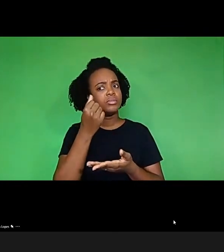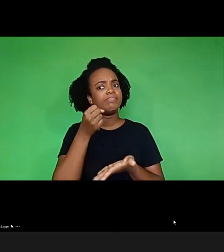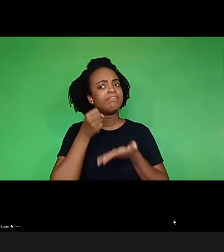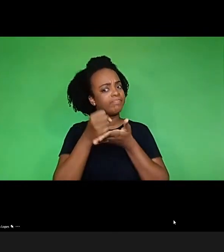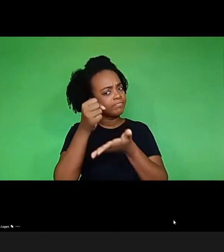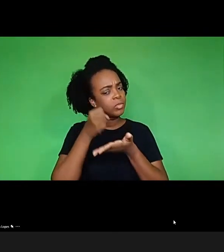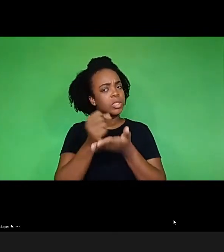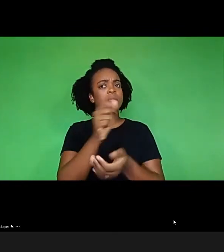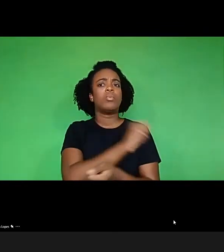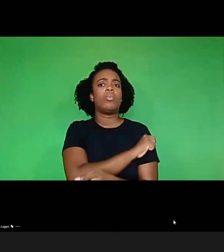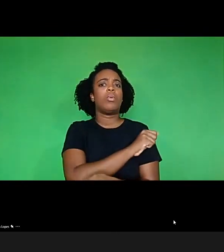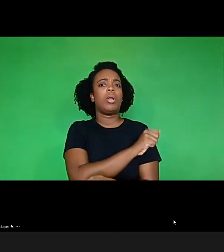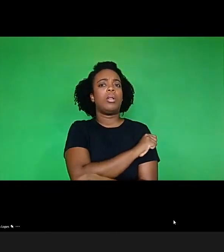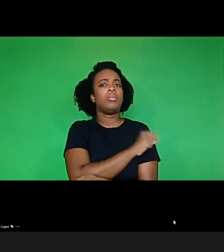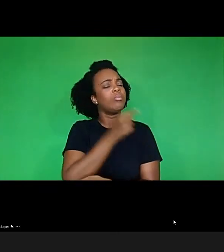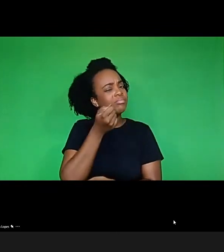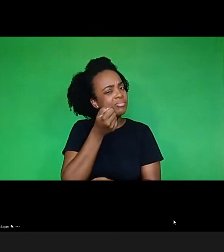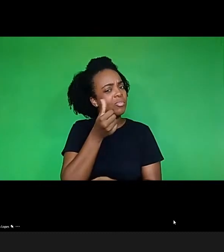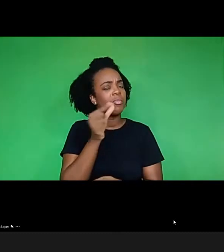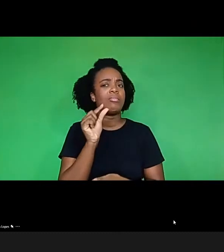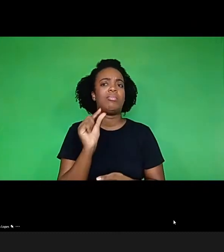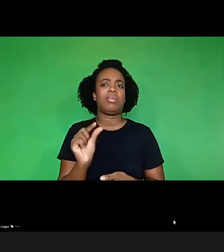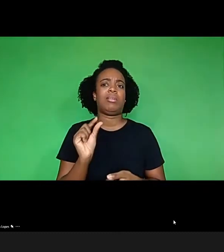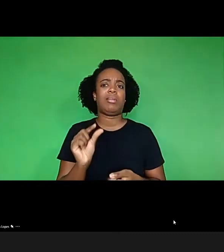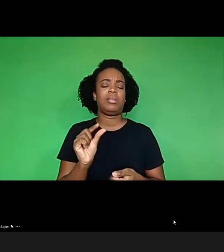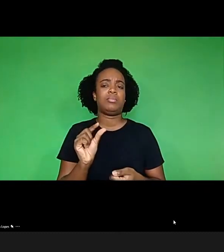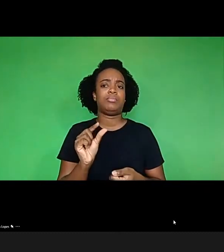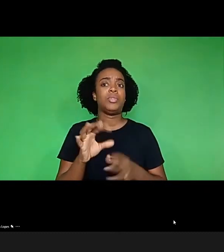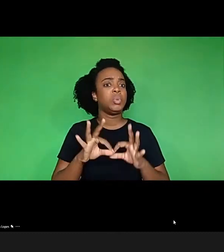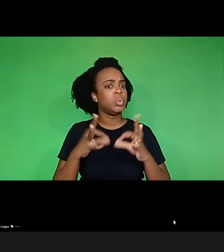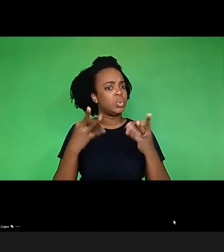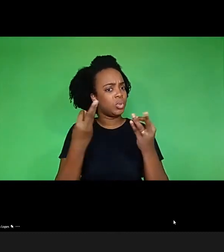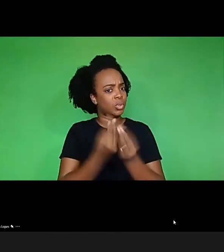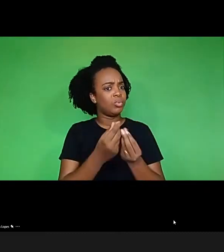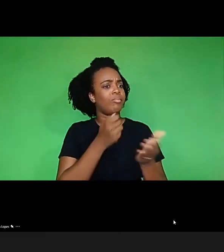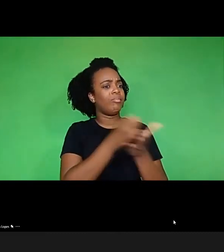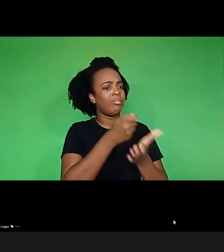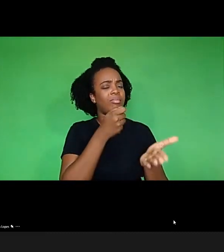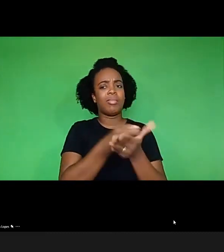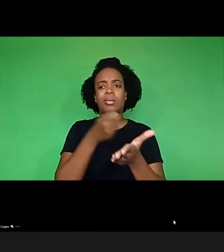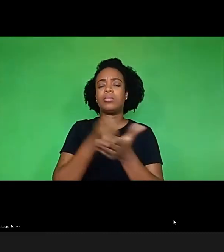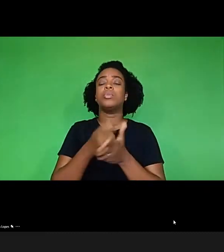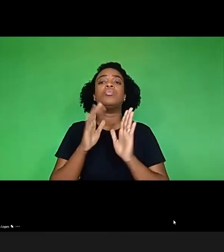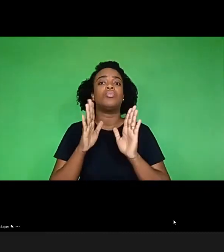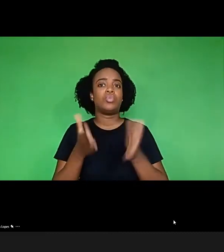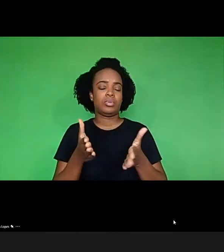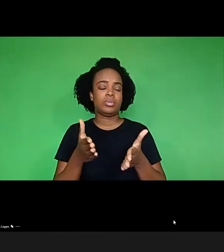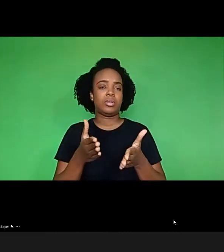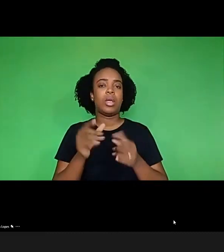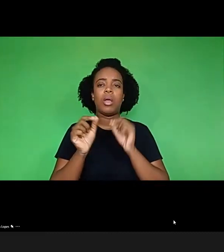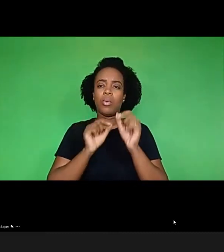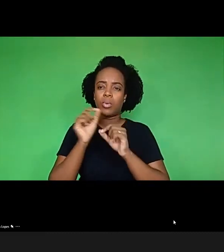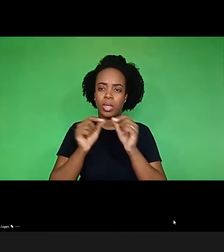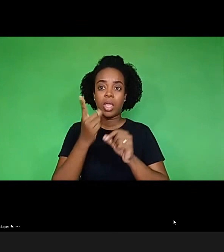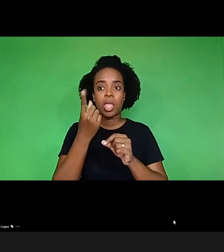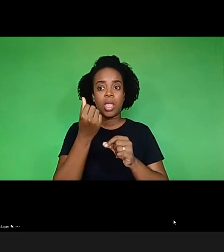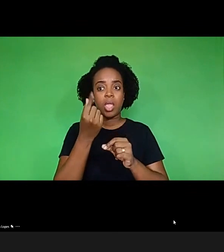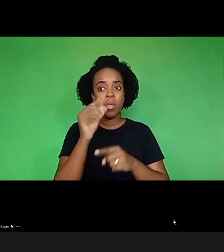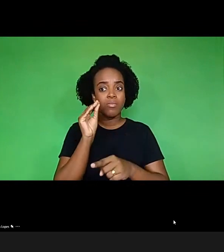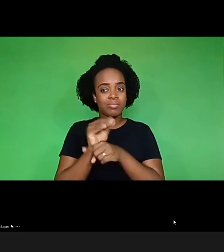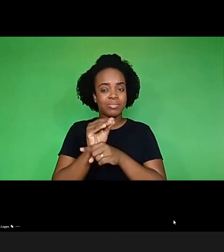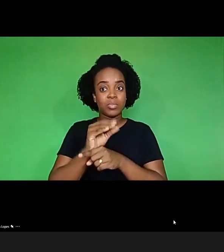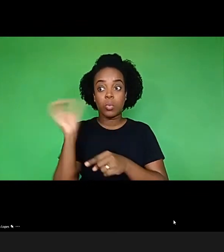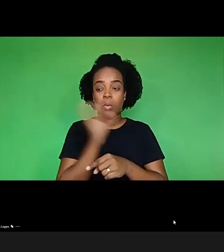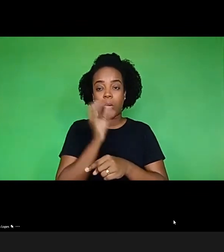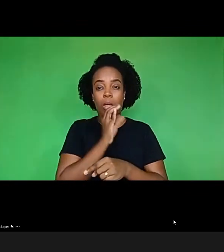muito pequeno e ele já foi gasto, né, com o auxílio emergencial que já foi entregue aos alunos,